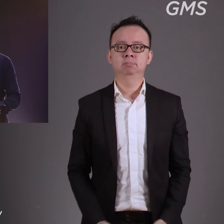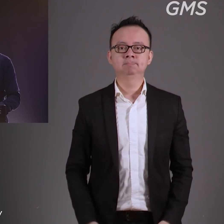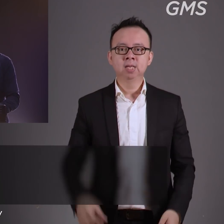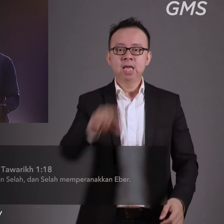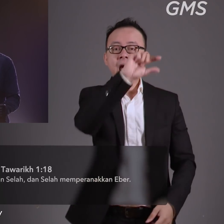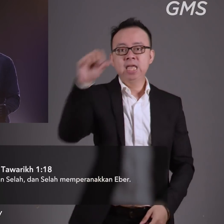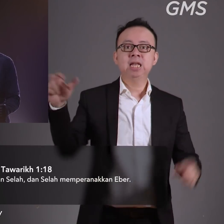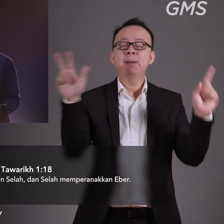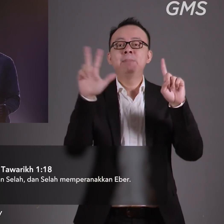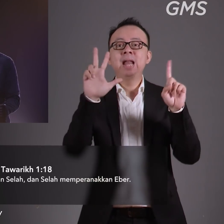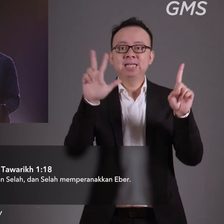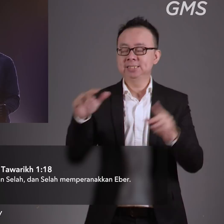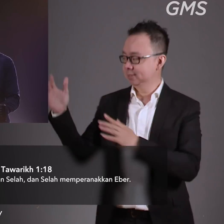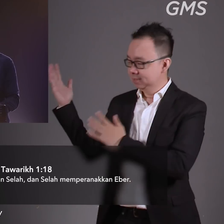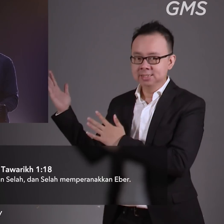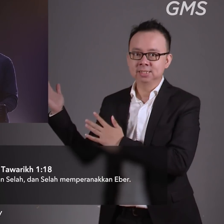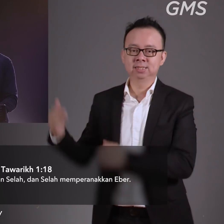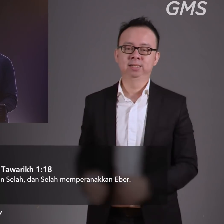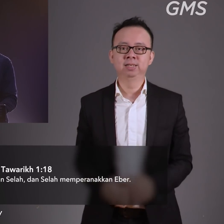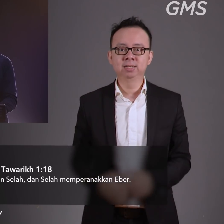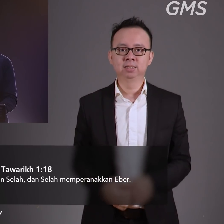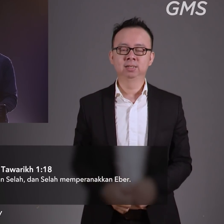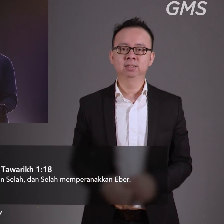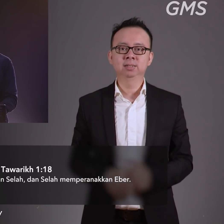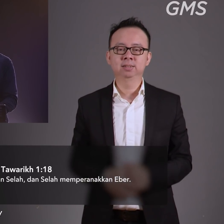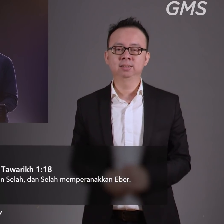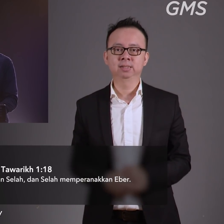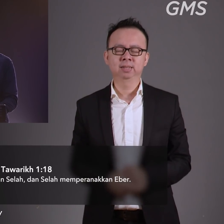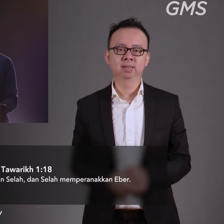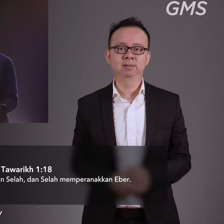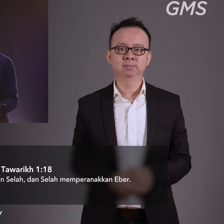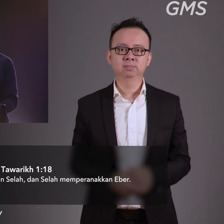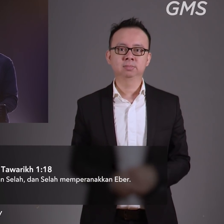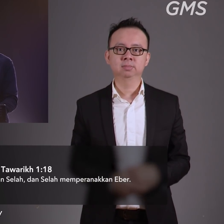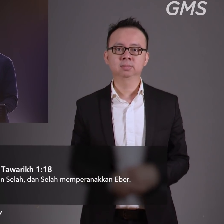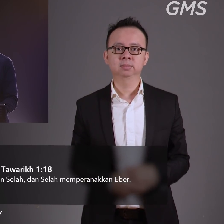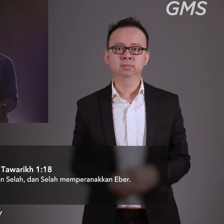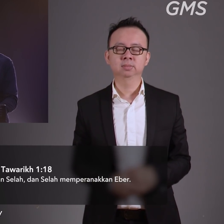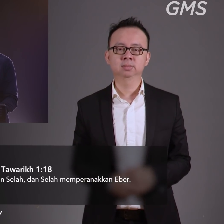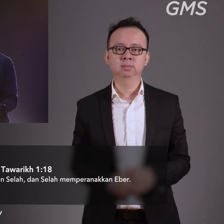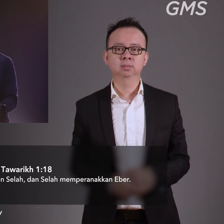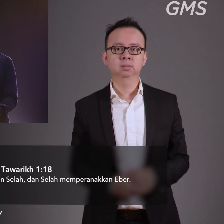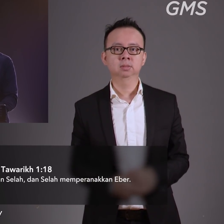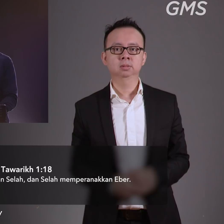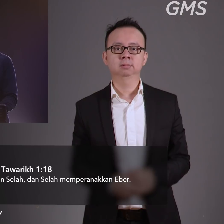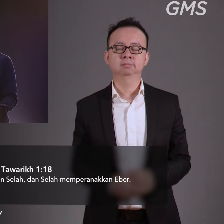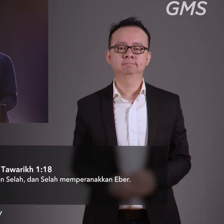Ayat 18, Arpaksad memperanakan Selah, dan Selah memperanakan Eber.